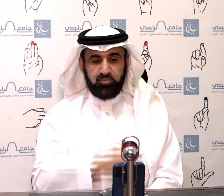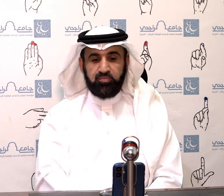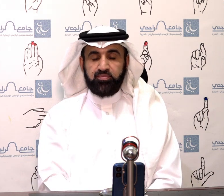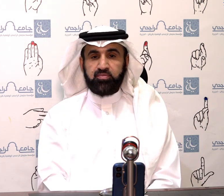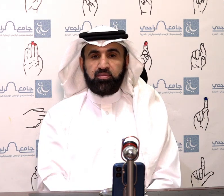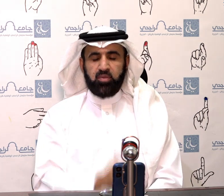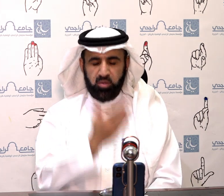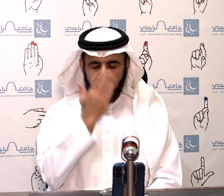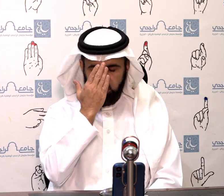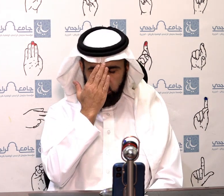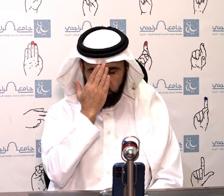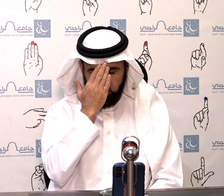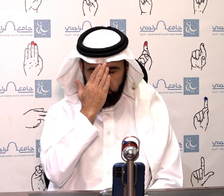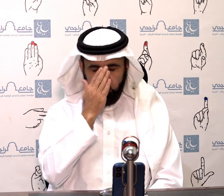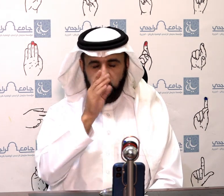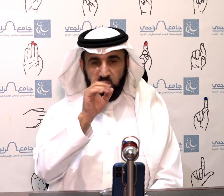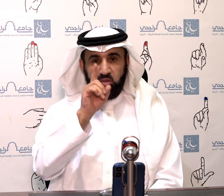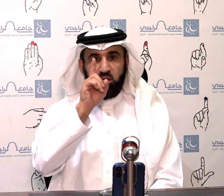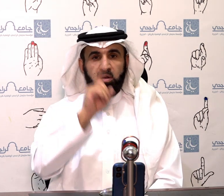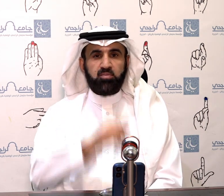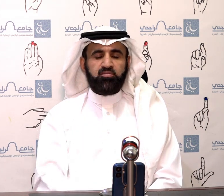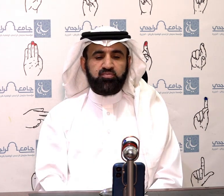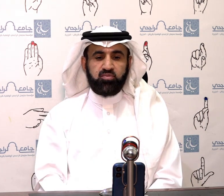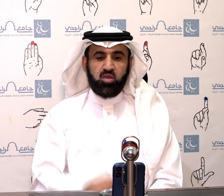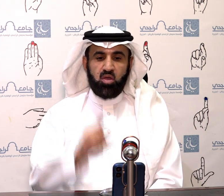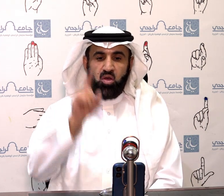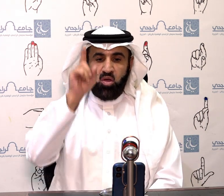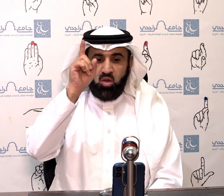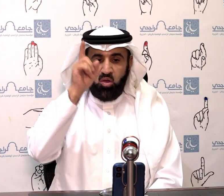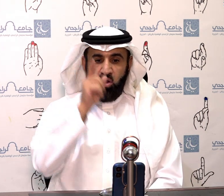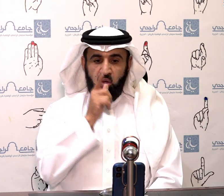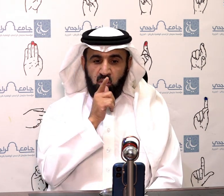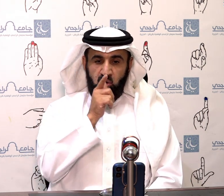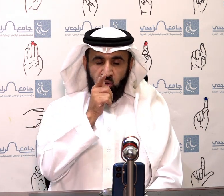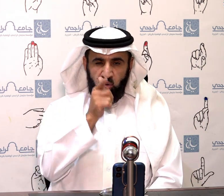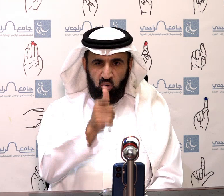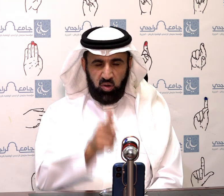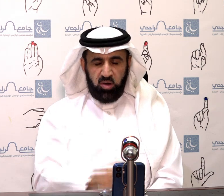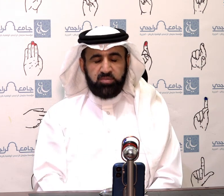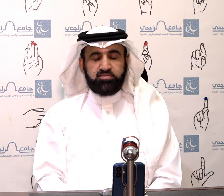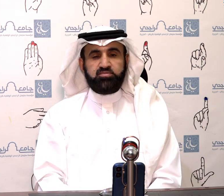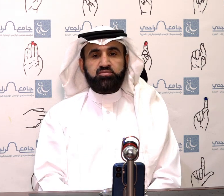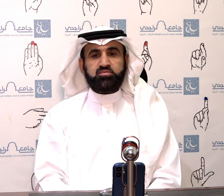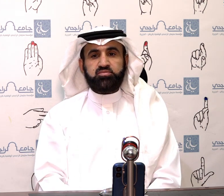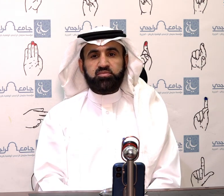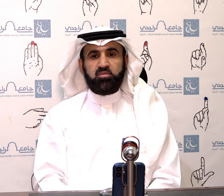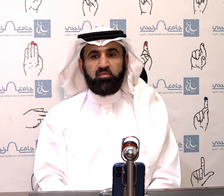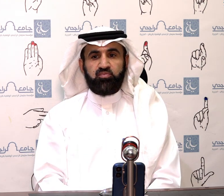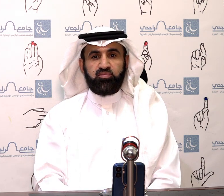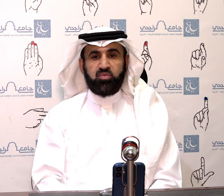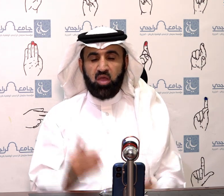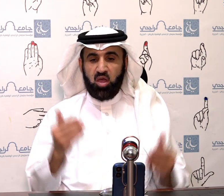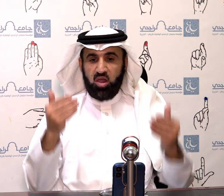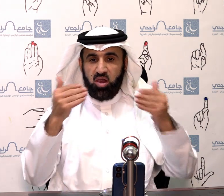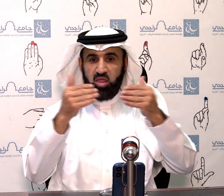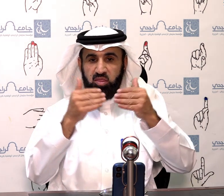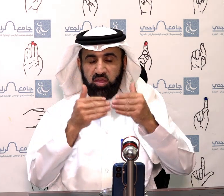عباد الله، يقول الله جل وعلا: يا أيها الذين آمنوا